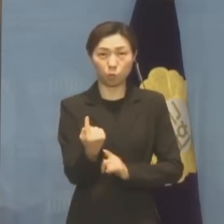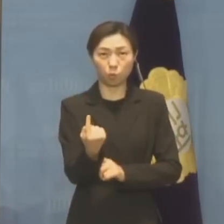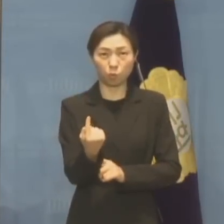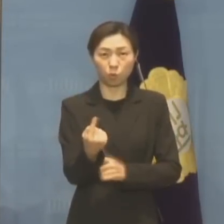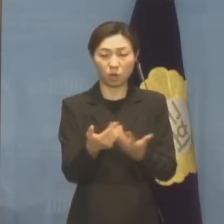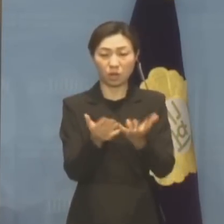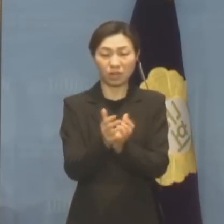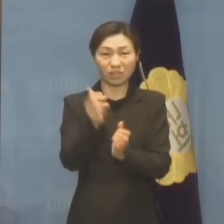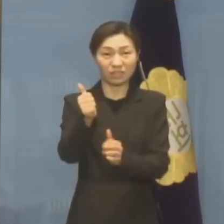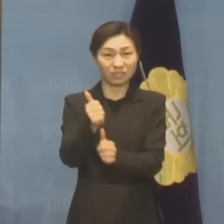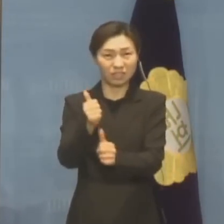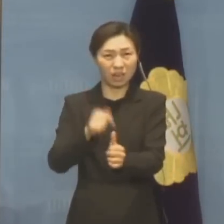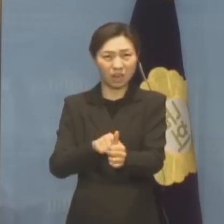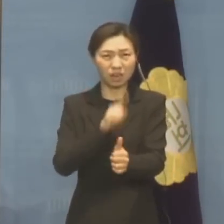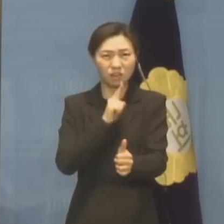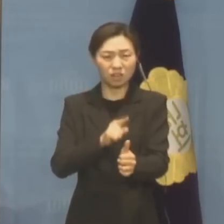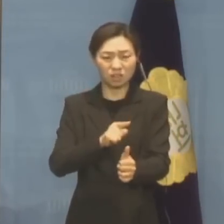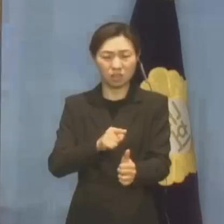법은